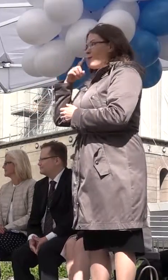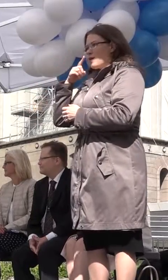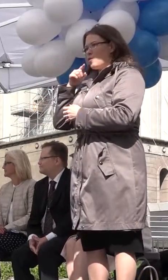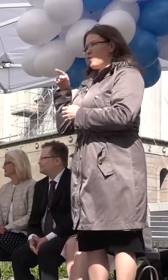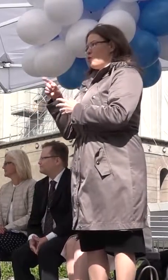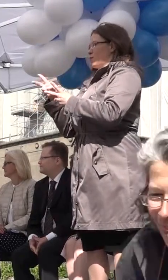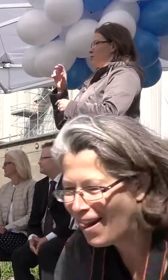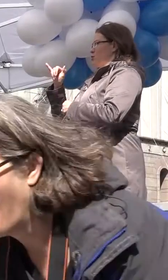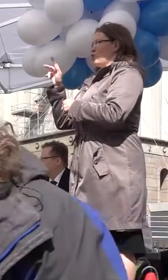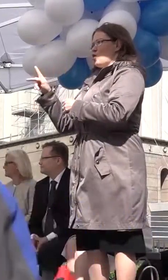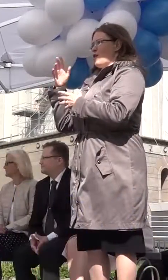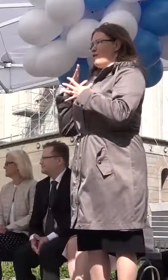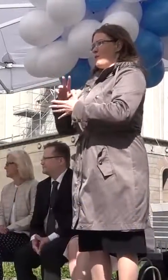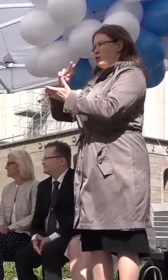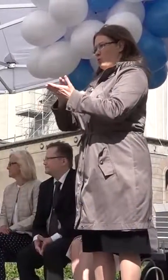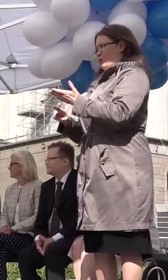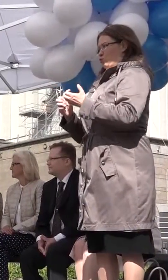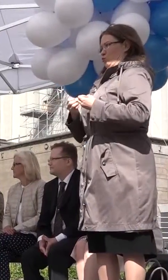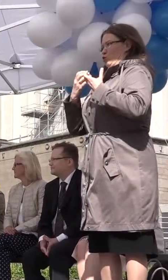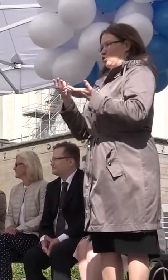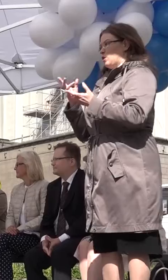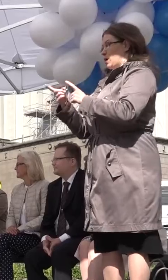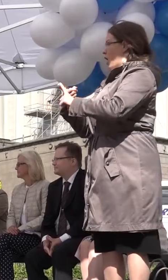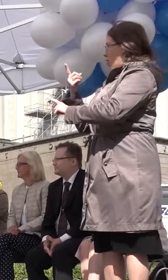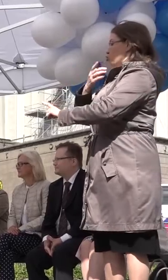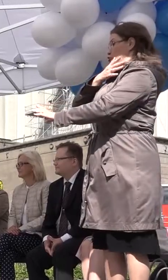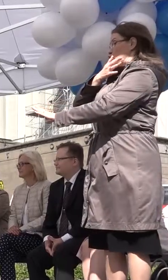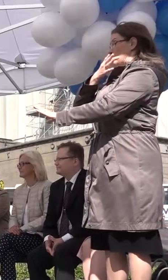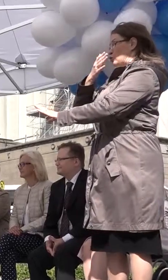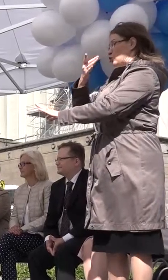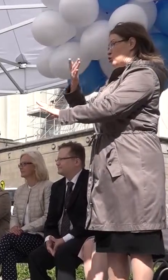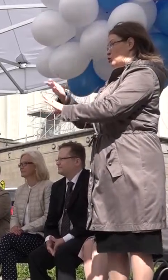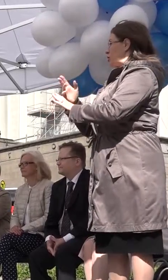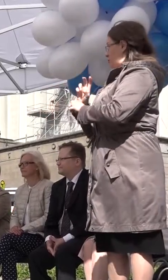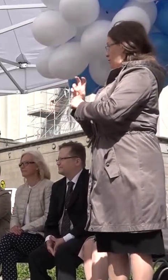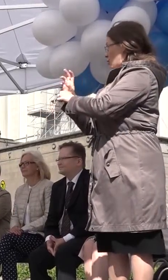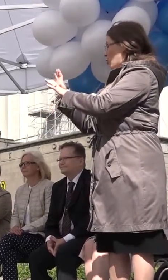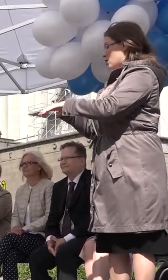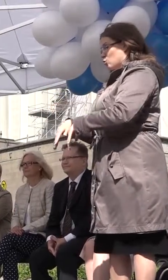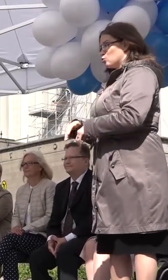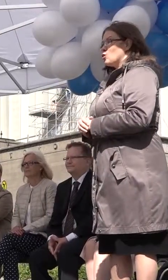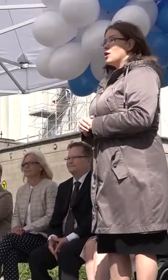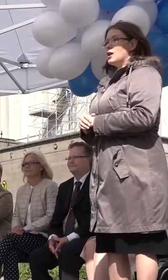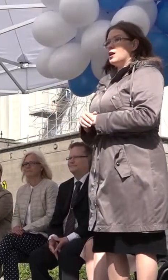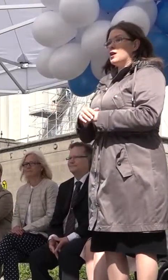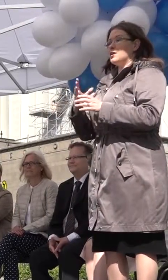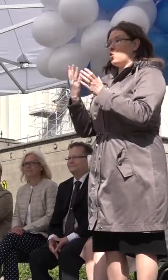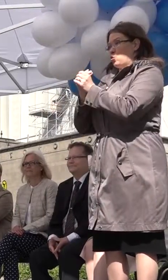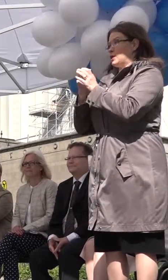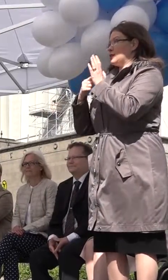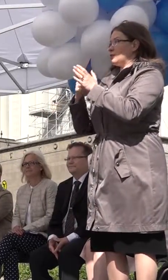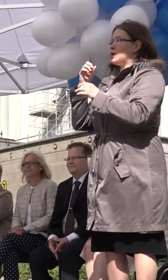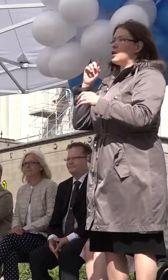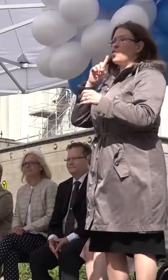seurannut YK:n vammaissopimuksen syntyä aivan alkuvaiheista lähtien yhdessä muun muassa Kuurojen